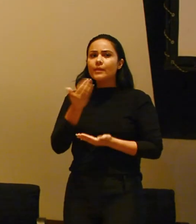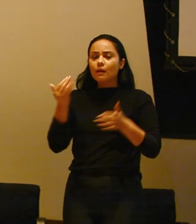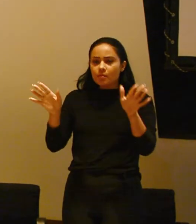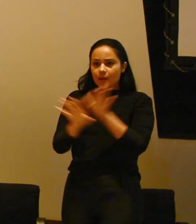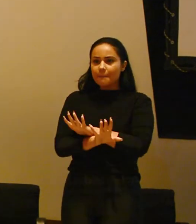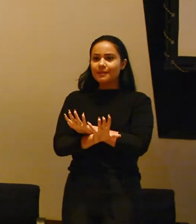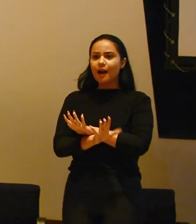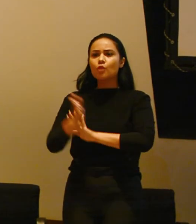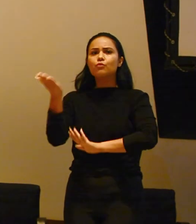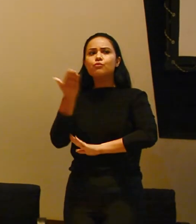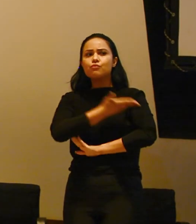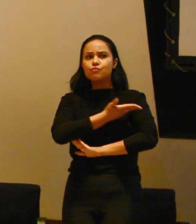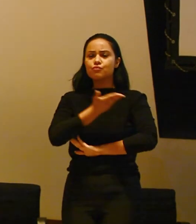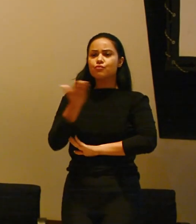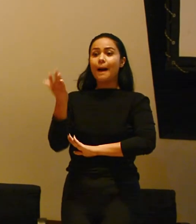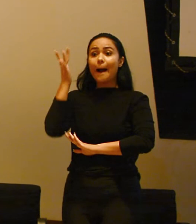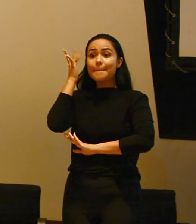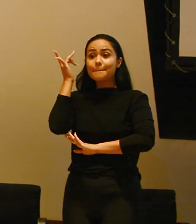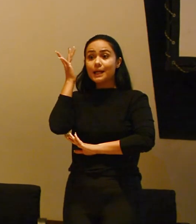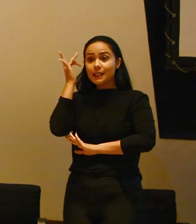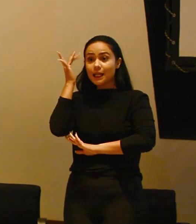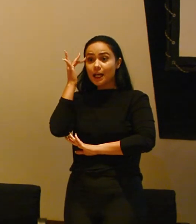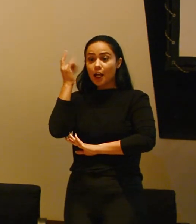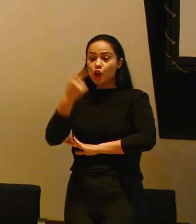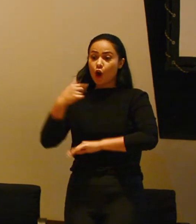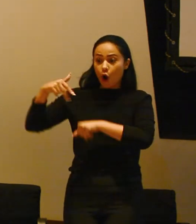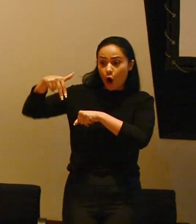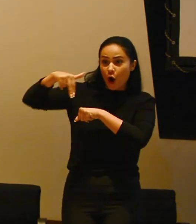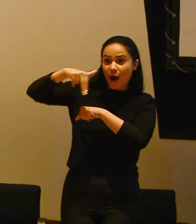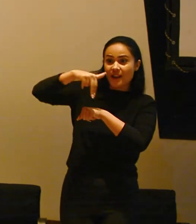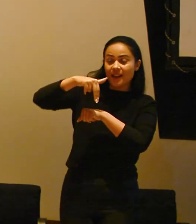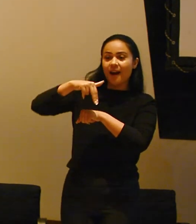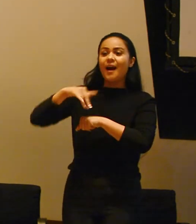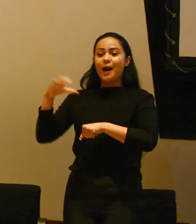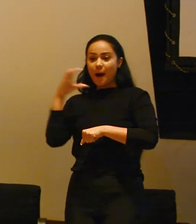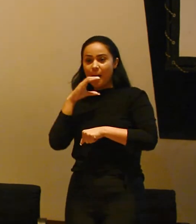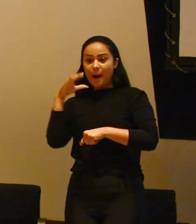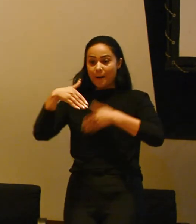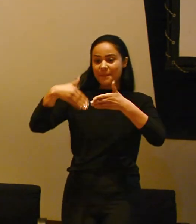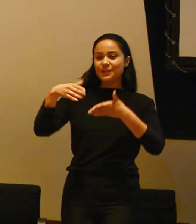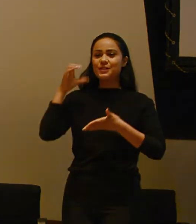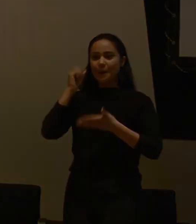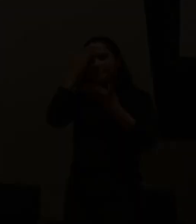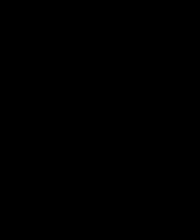terminar aqui convocando vocês para amanhã, nossa corrida Caminhos da Audição. Muito obrigado a todos.